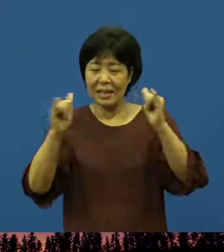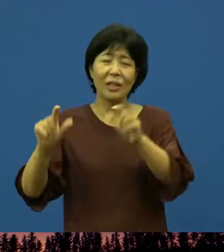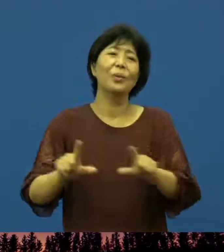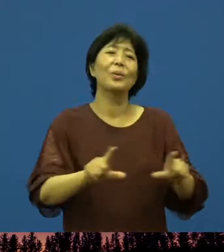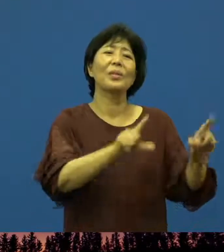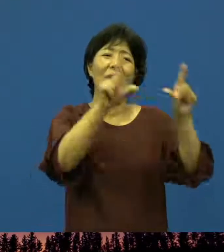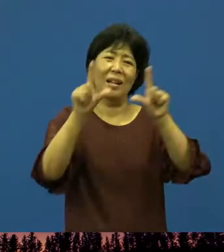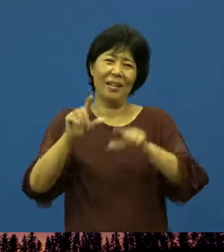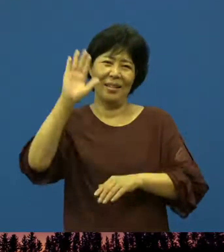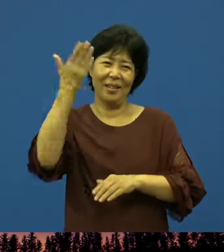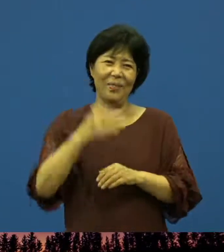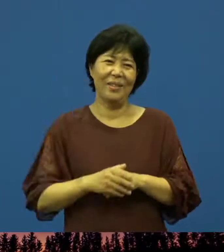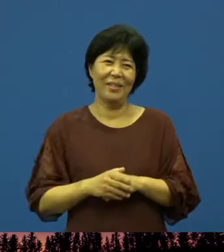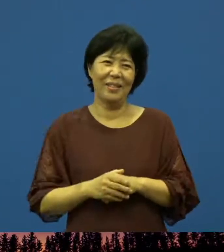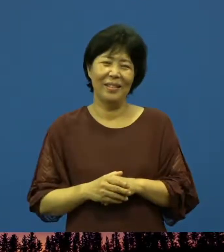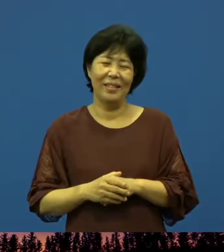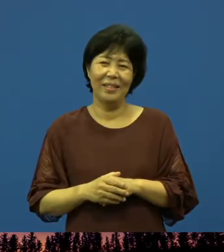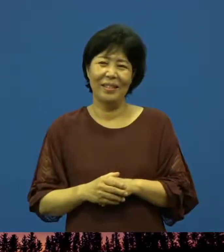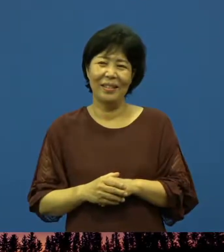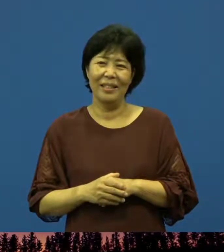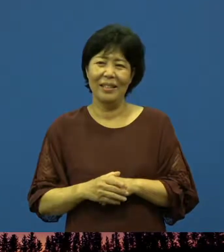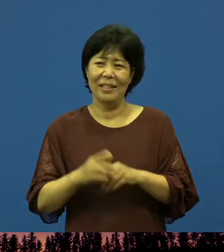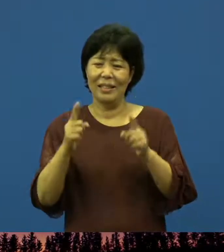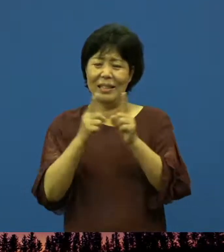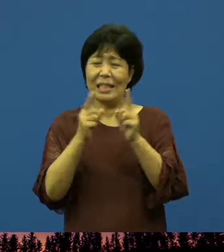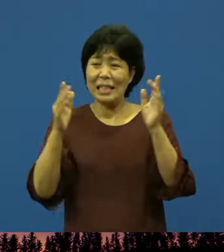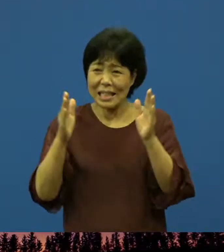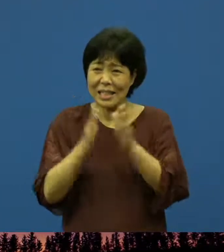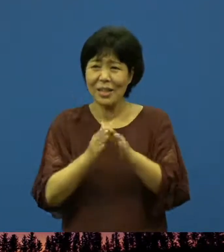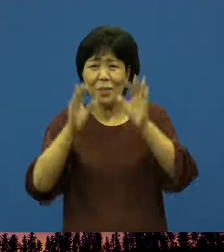이건 보고 듣고 만진 바 되어야만 가능한 거예요.